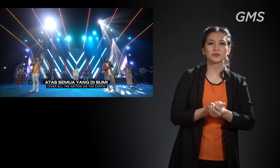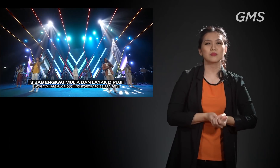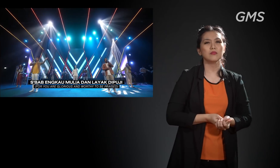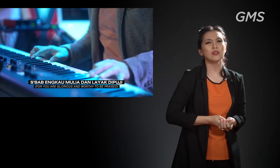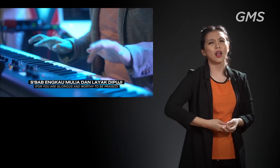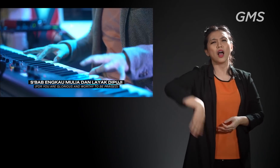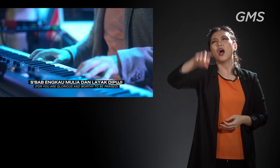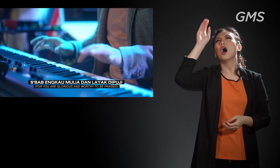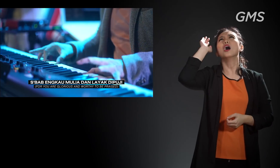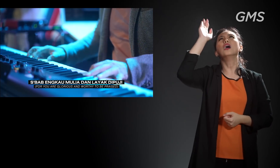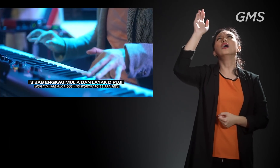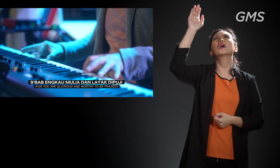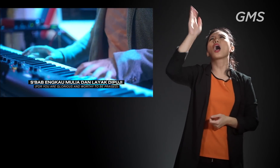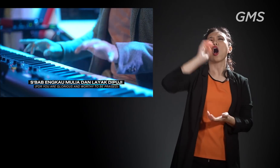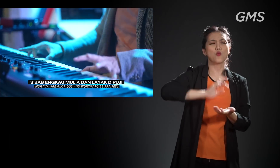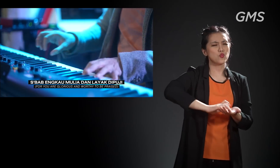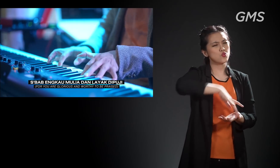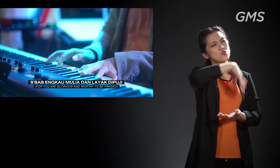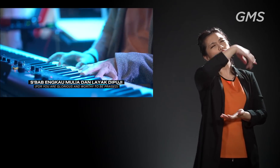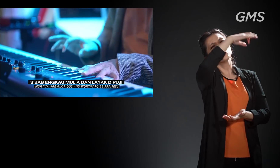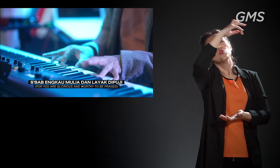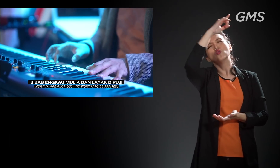mulia, oh sebab Engkau